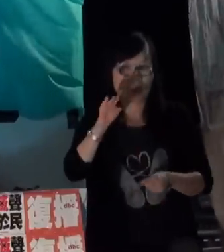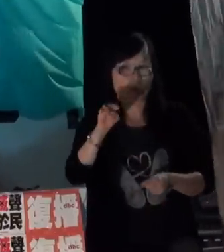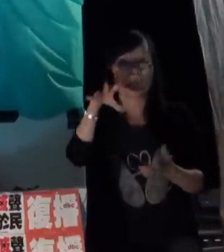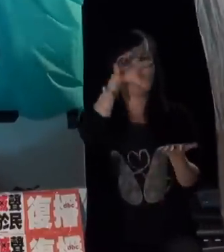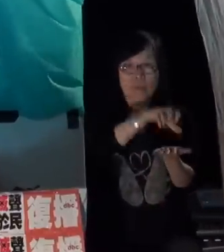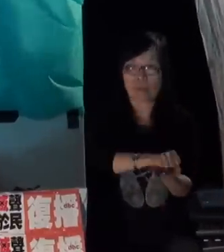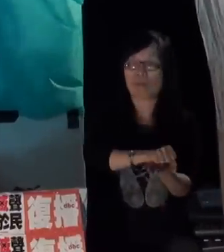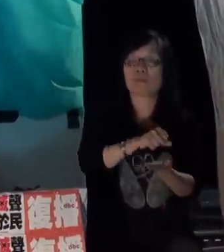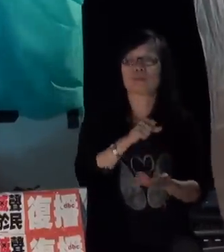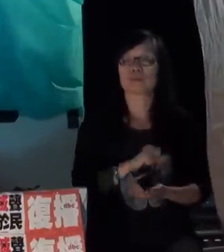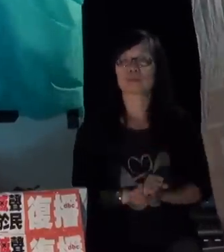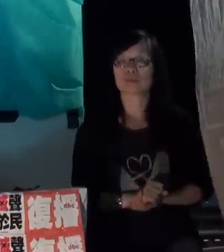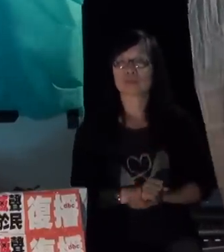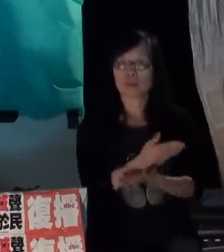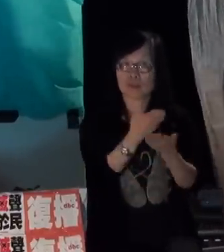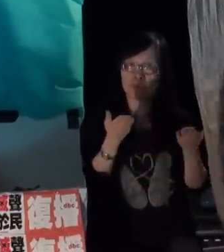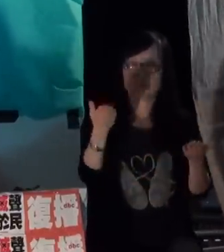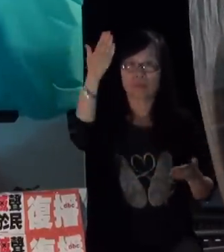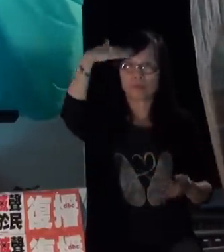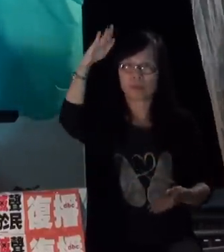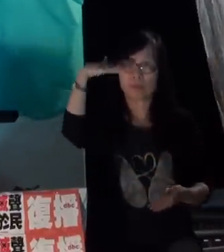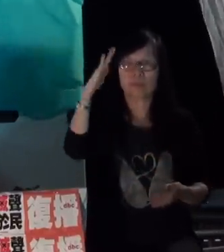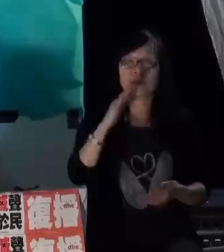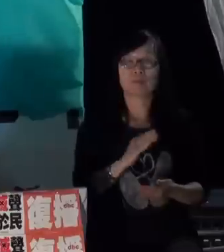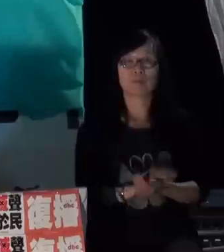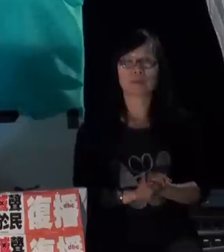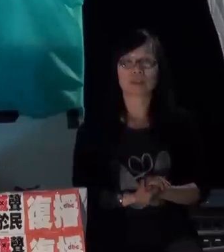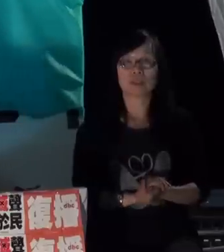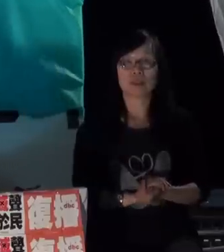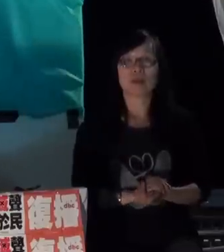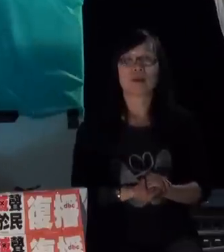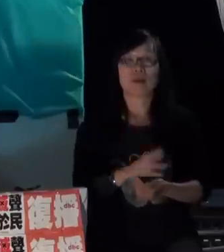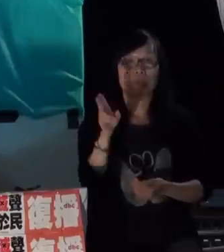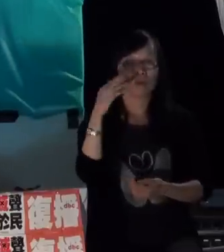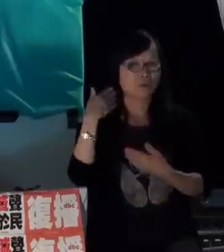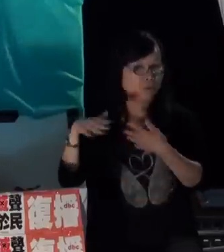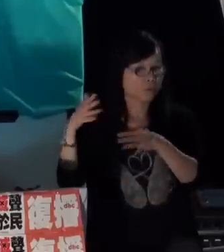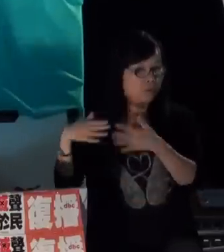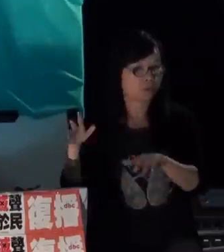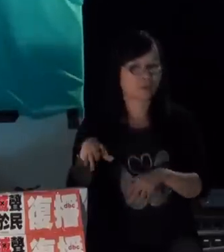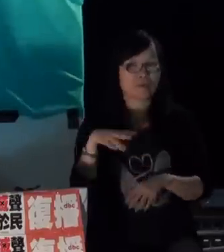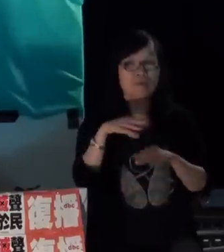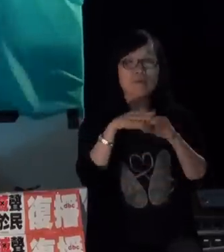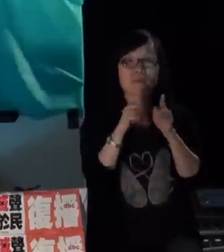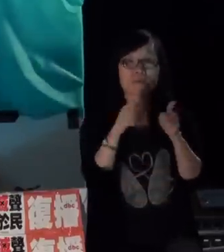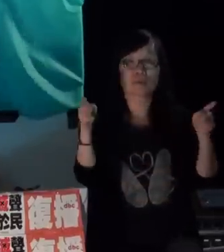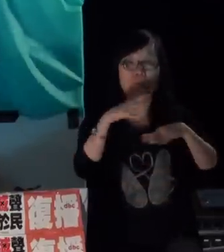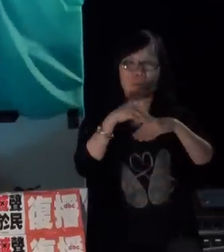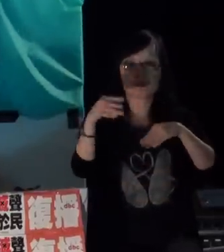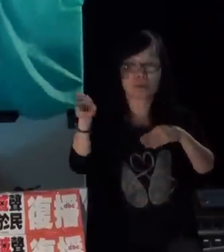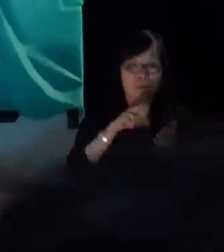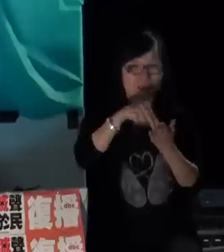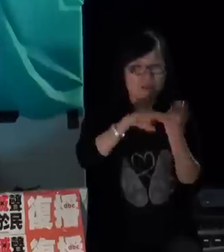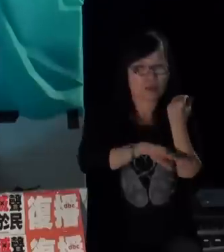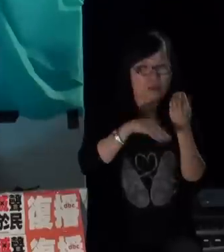佢 咁，所以就係話大家要明白，你一無論你以為算啦，長毛我都喺。立法會選咗你啦，